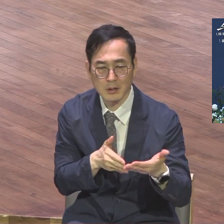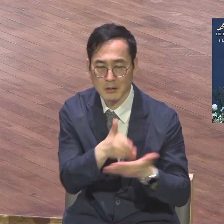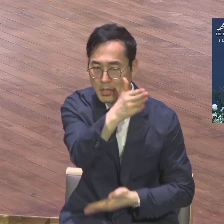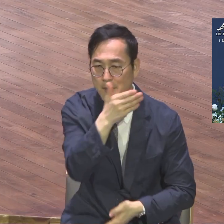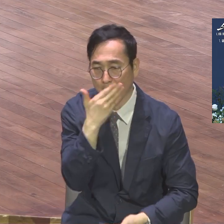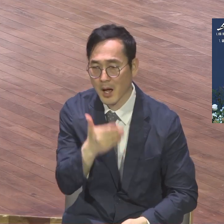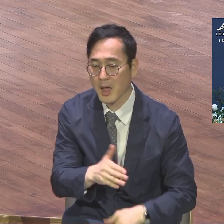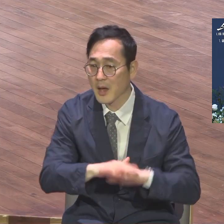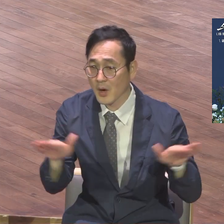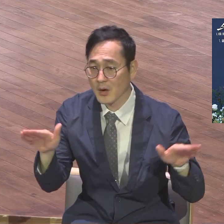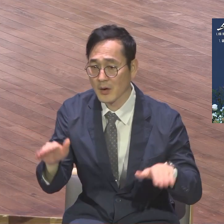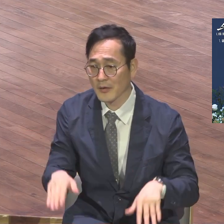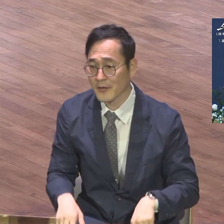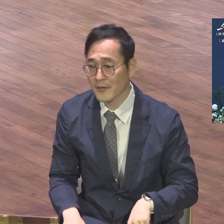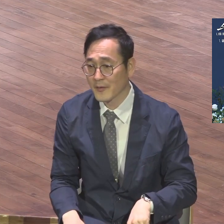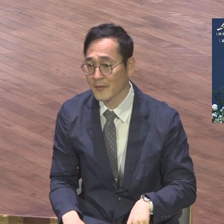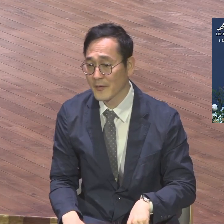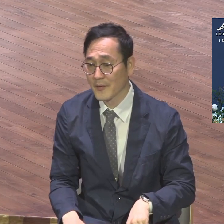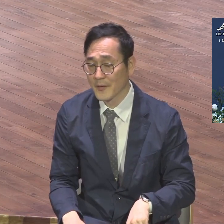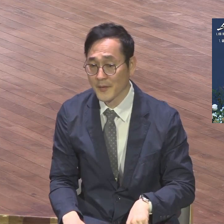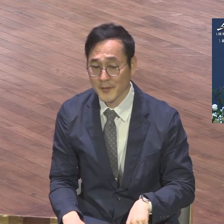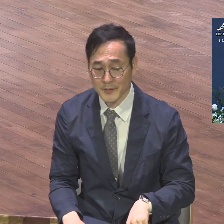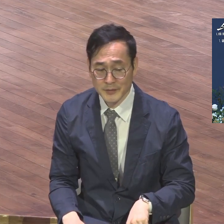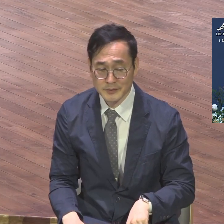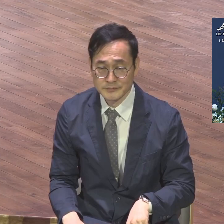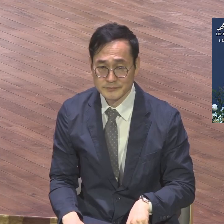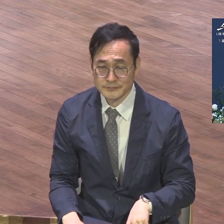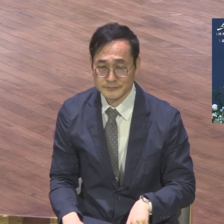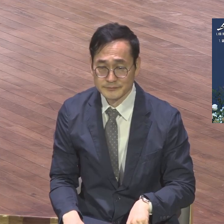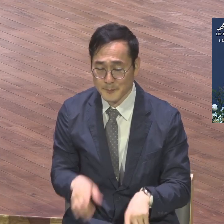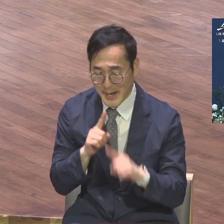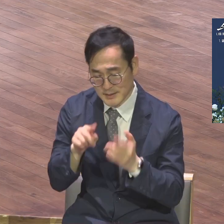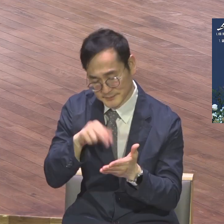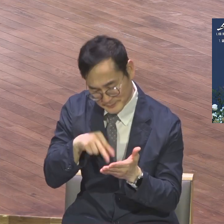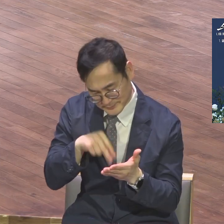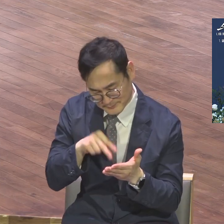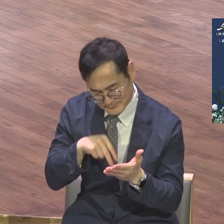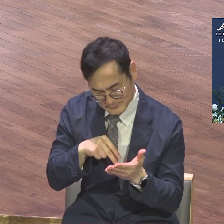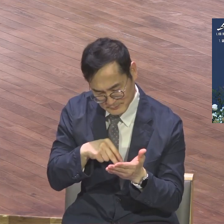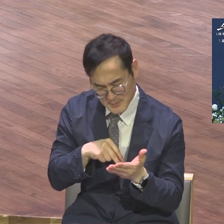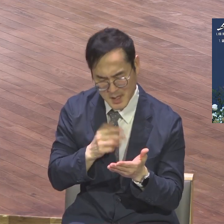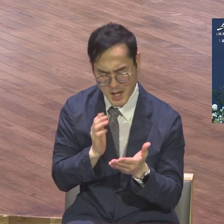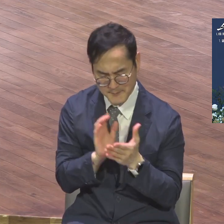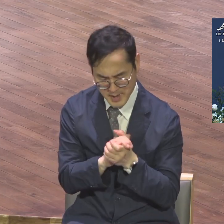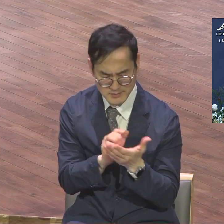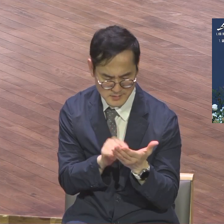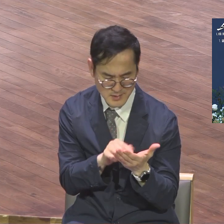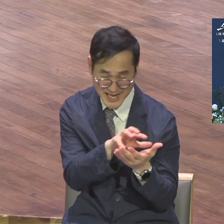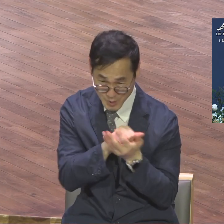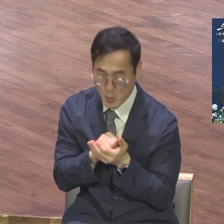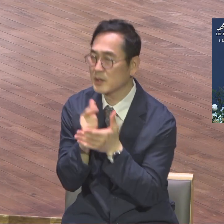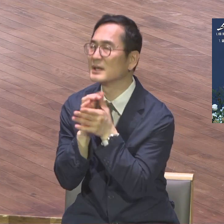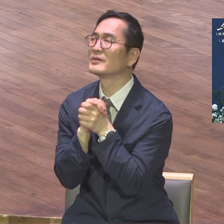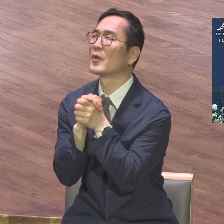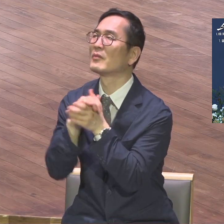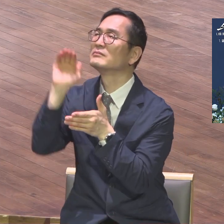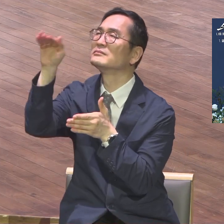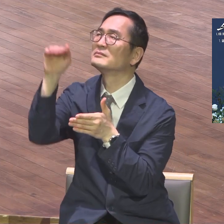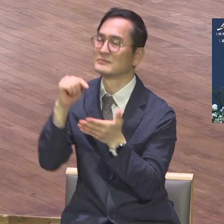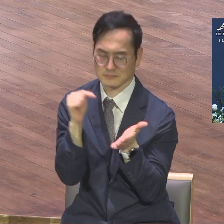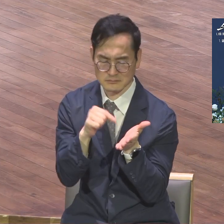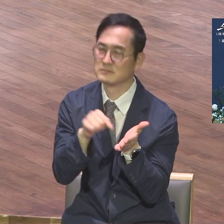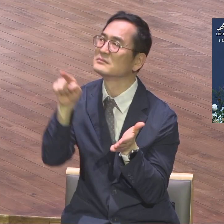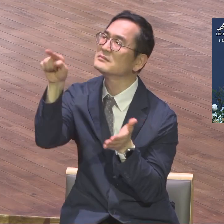말씀이 간증으로 쫙쫙쫙쫙, 기도는 생활화 그냥 기도 하나님